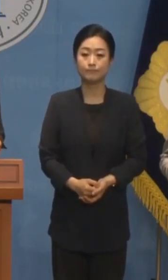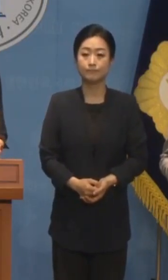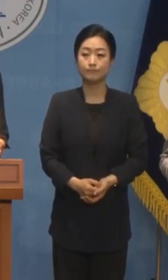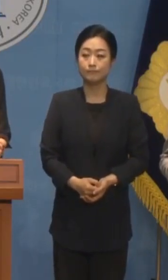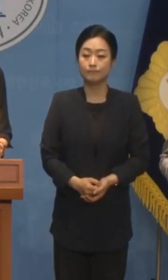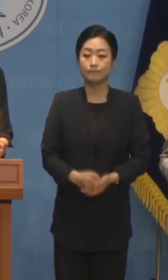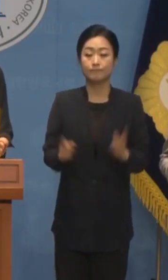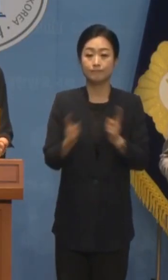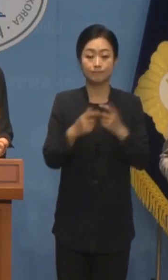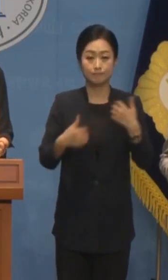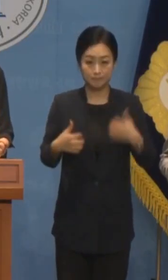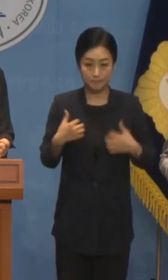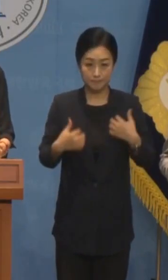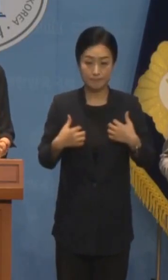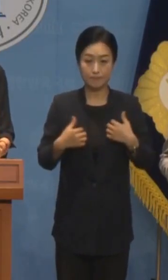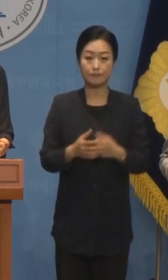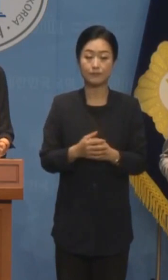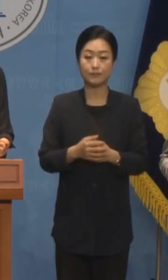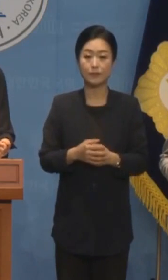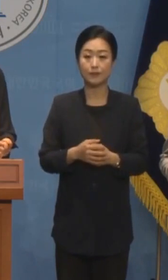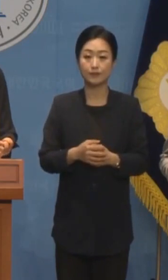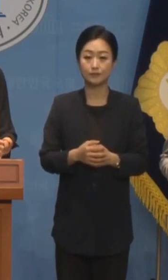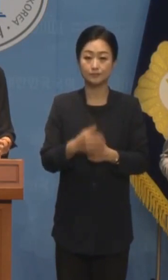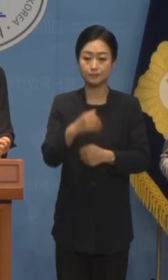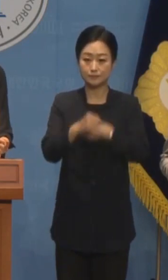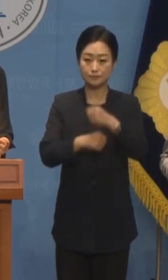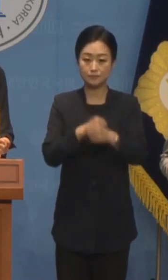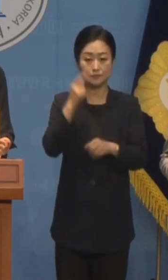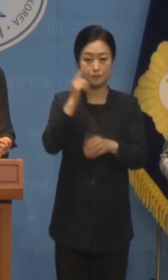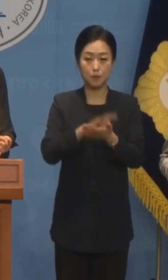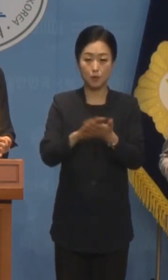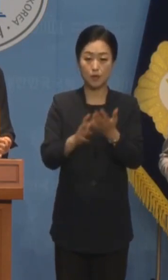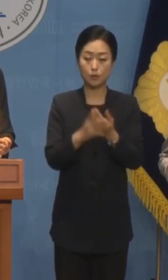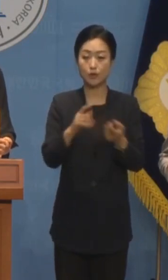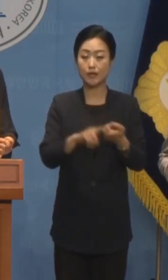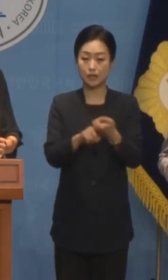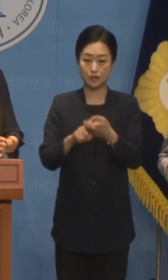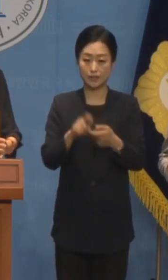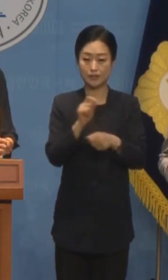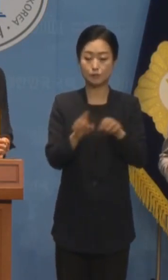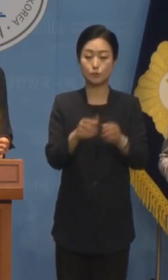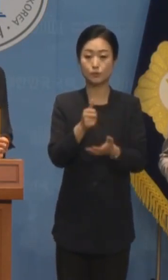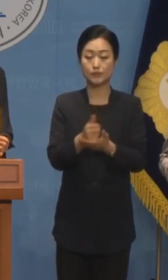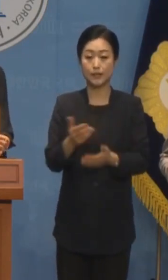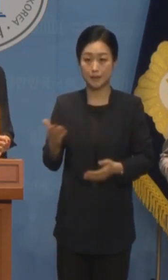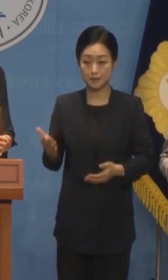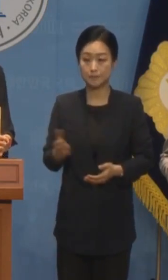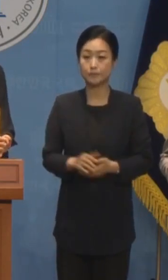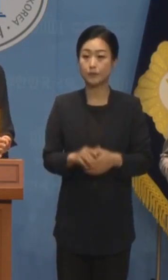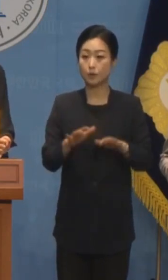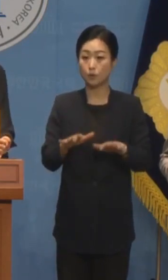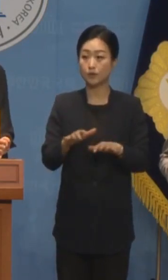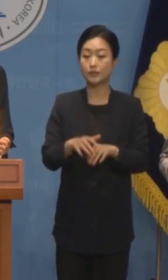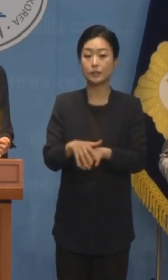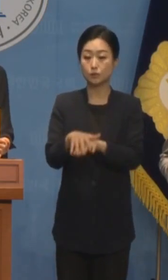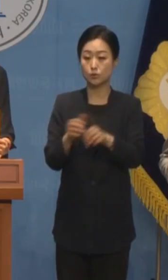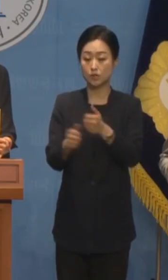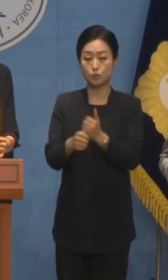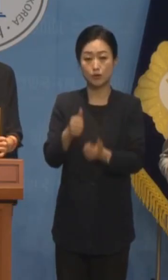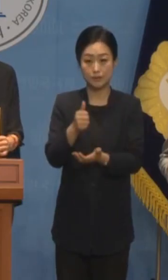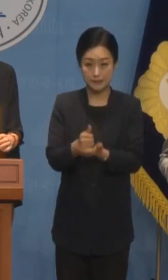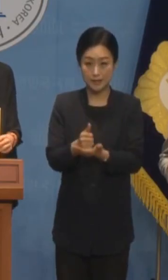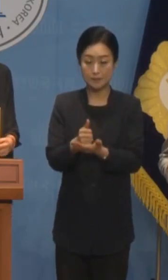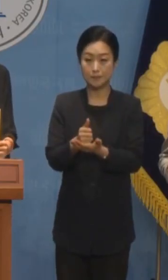네, 반갑습니다. 자주통일평화연대 사무처장 최은하입니다. 오늘 이 자리에 자주통일평화연대 최영욱 조직위원장님 그리고